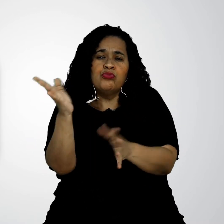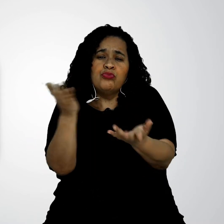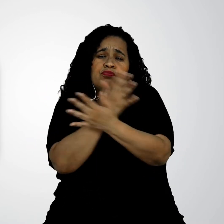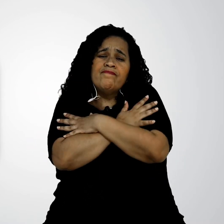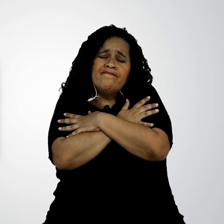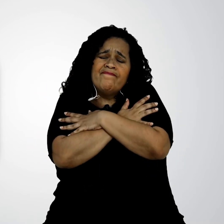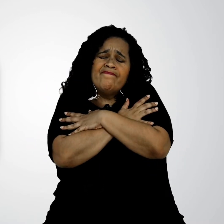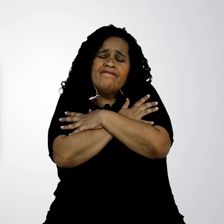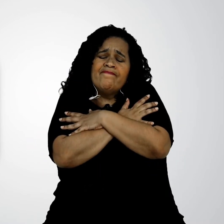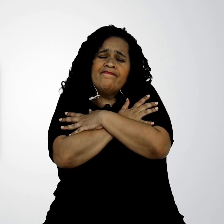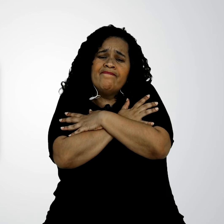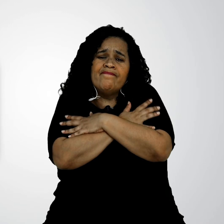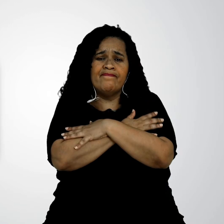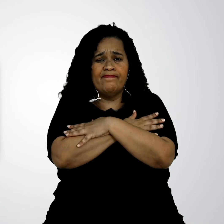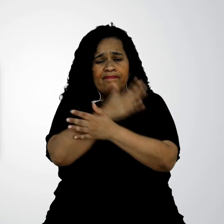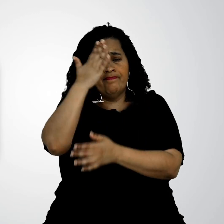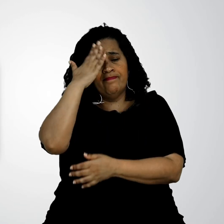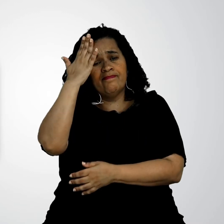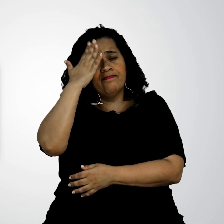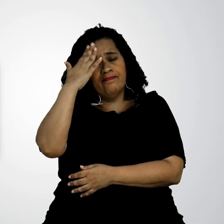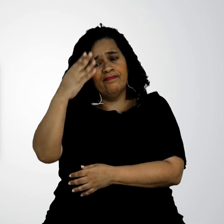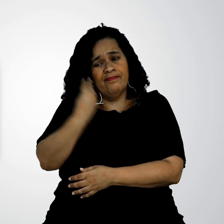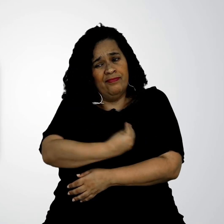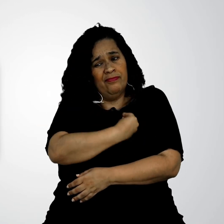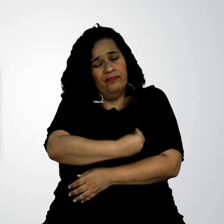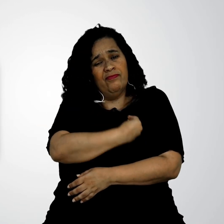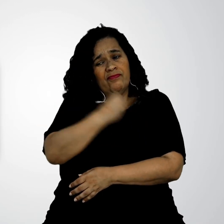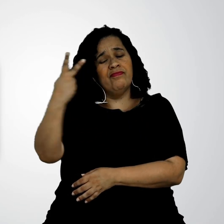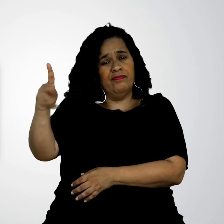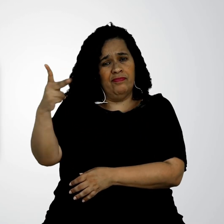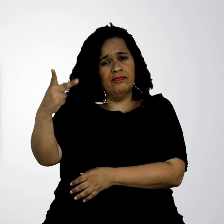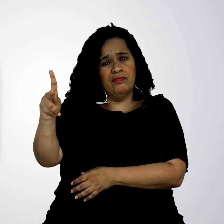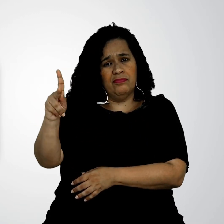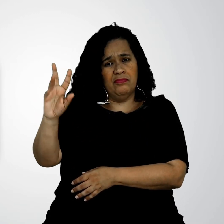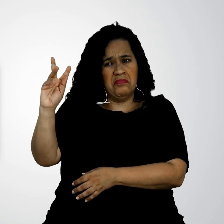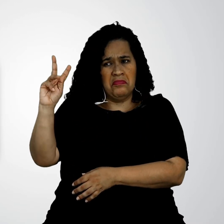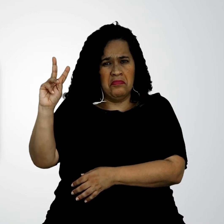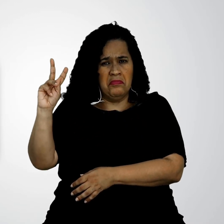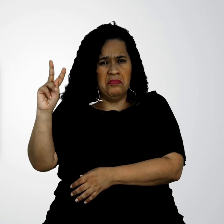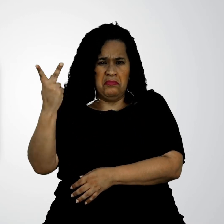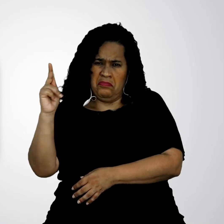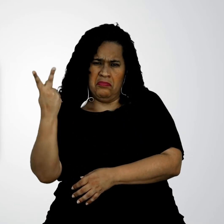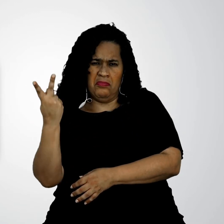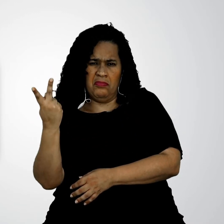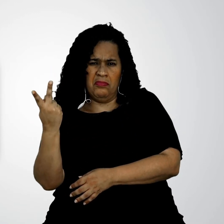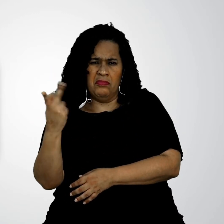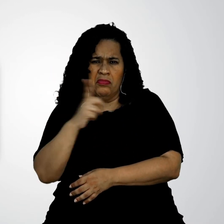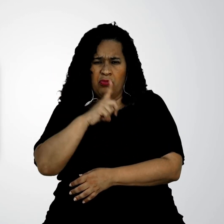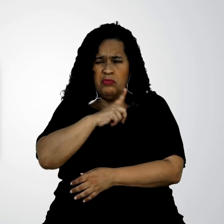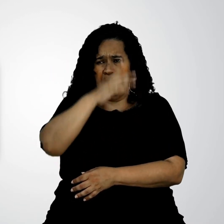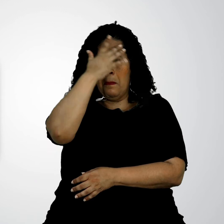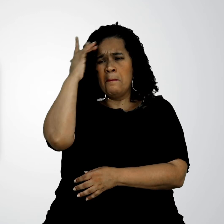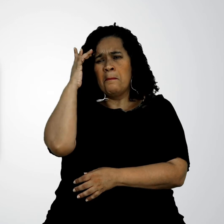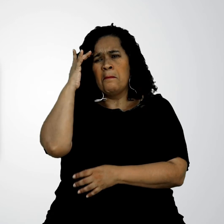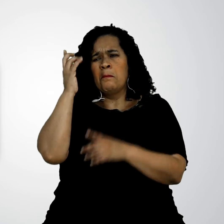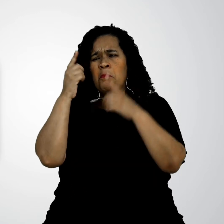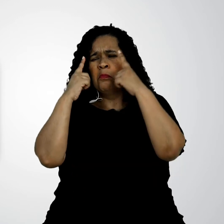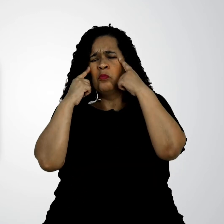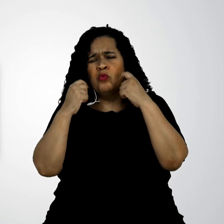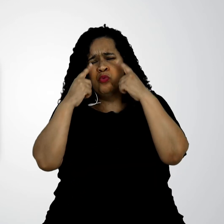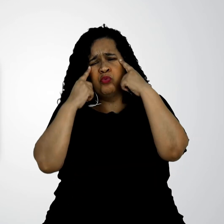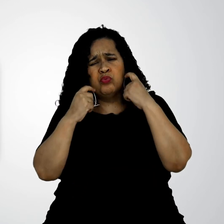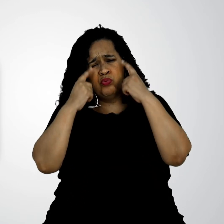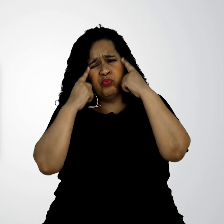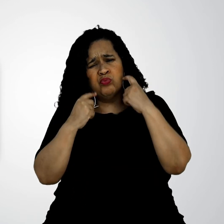drama, né? Eu já estive com pessoas que não me falava nada, só chorava, né? É o